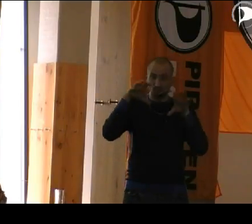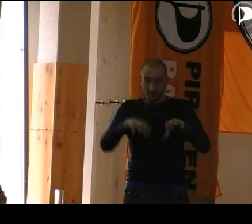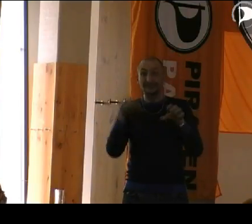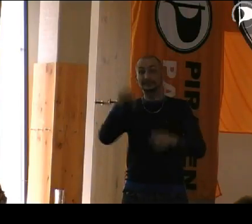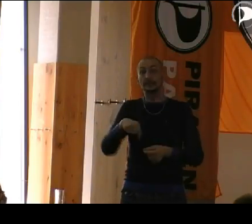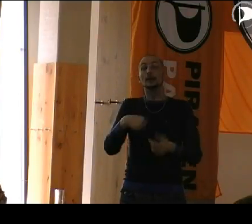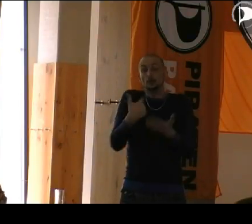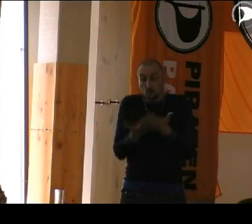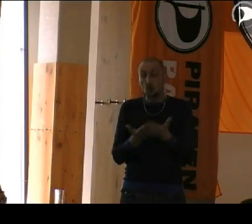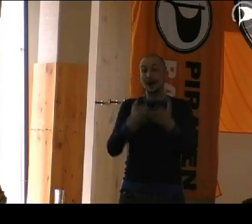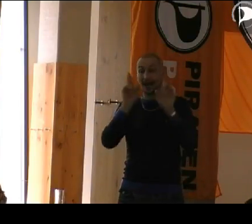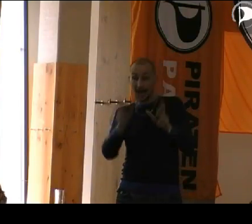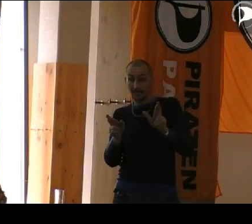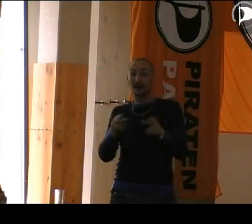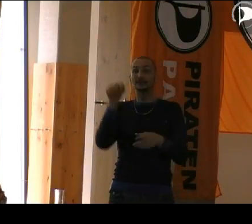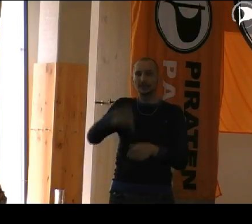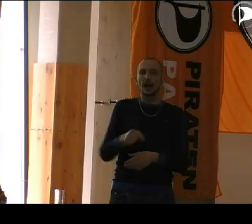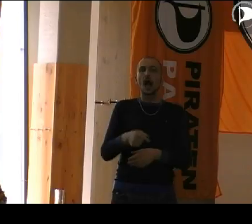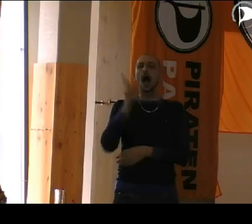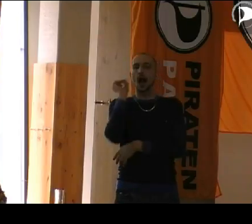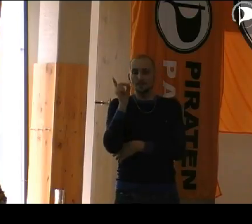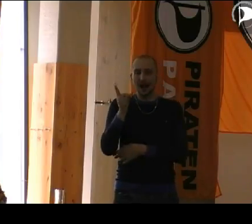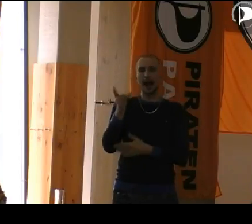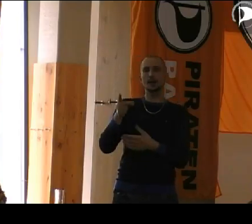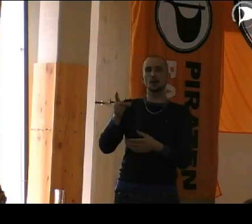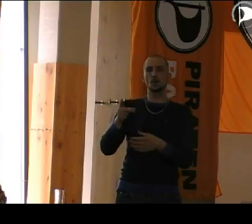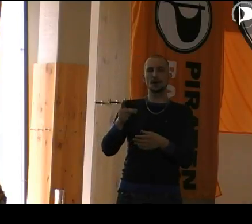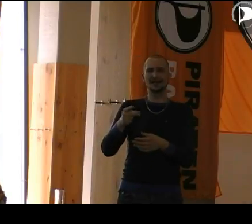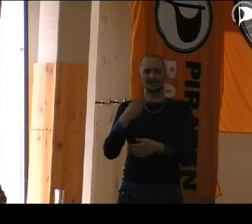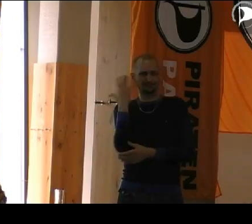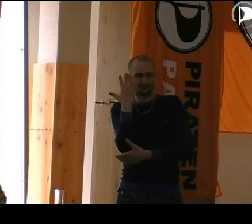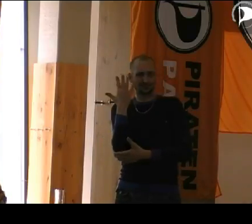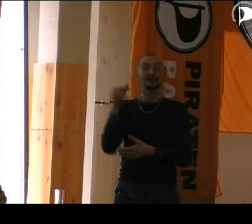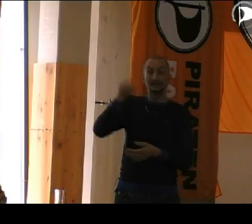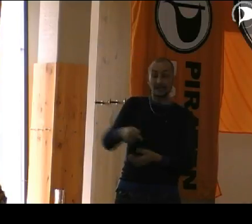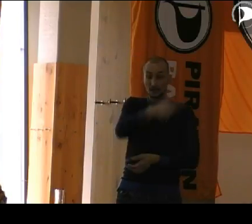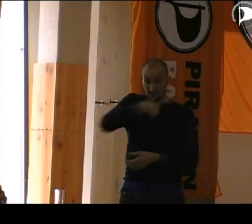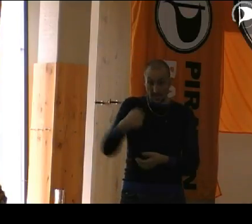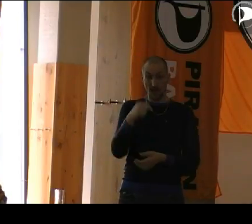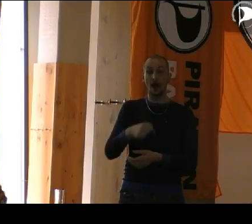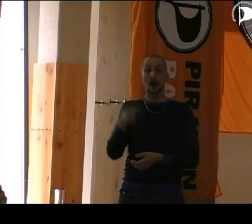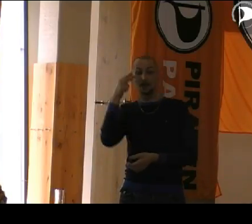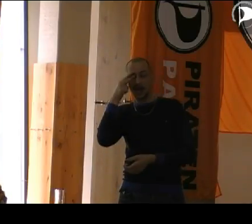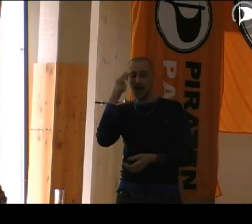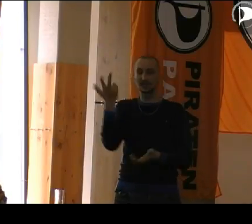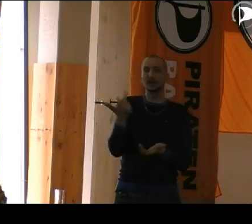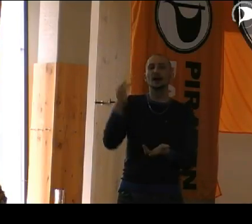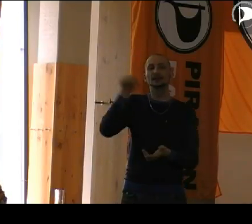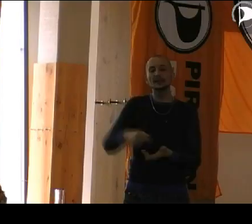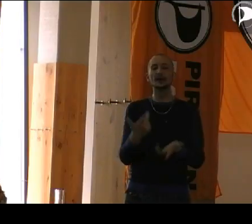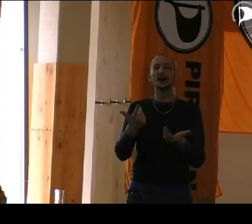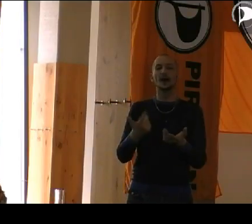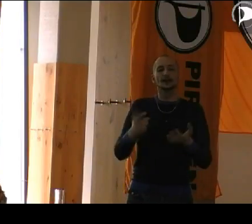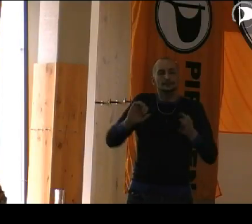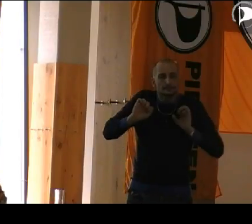und das kannst du ab markt unwesen ich glaube da sollten wir erwarten passiert einträgen